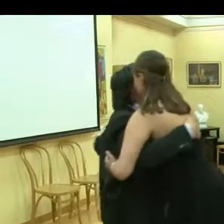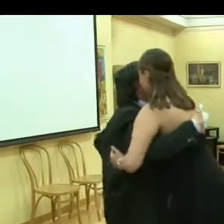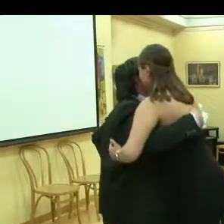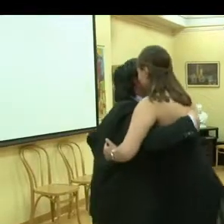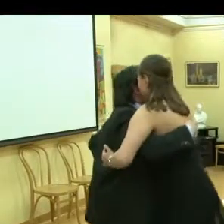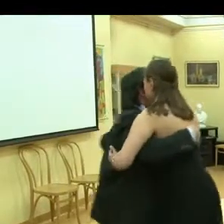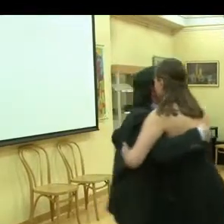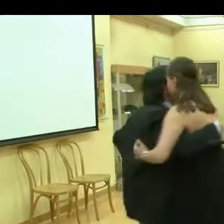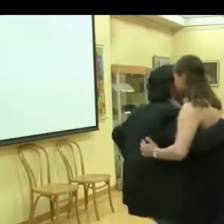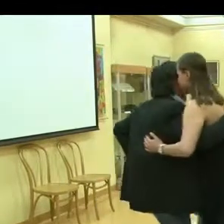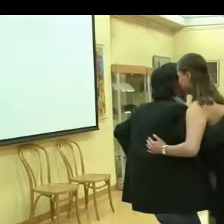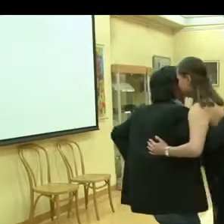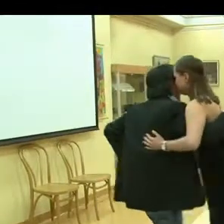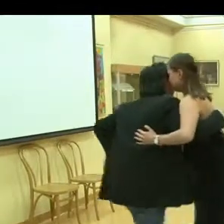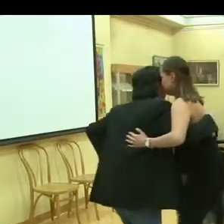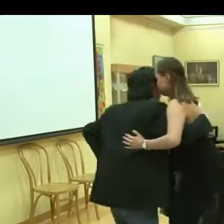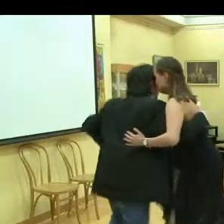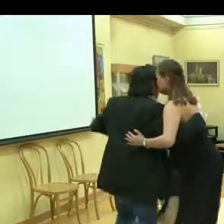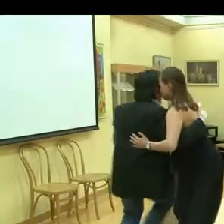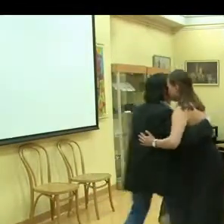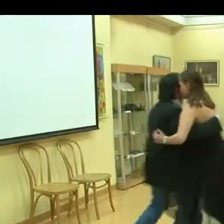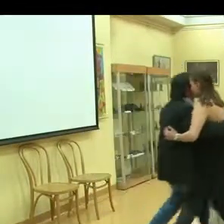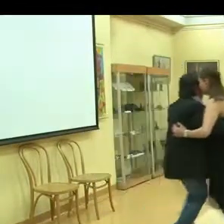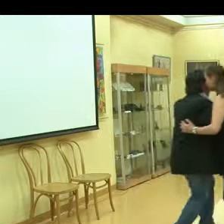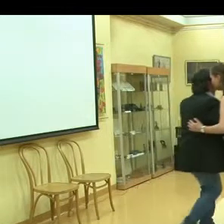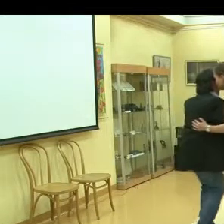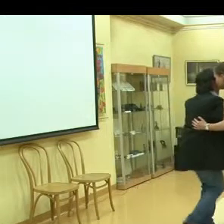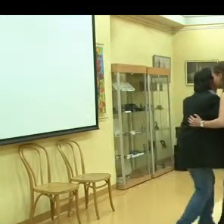W tej chwili nastąpił obrót.